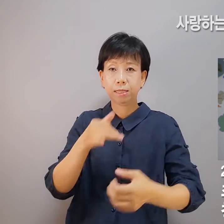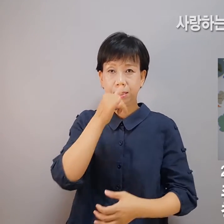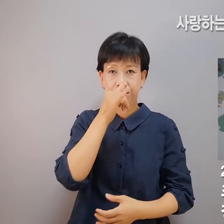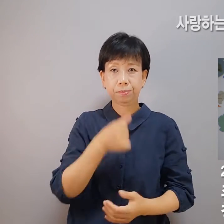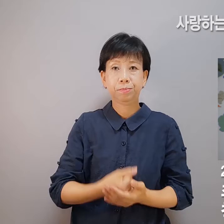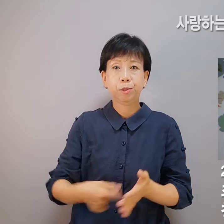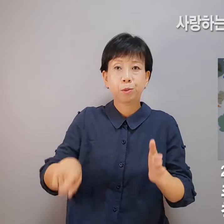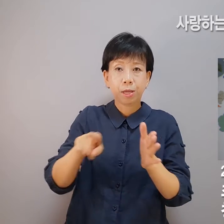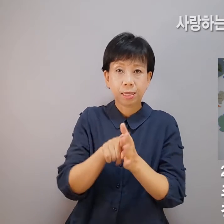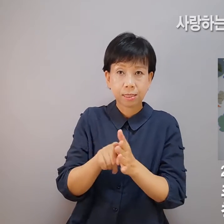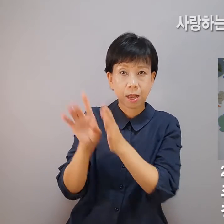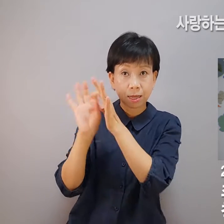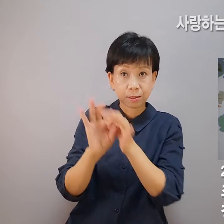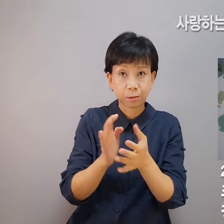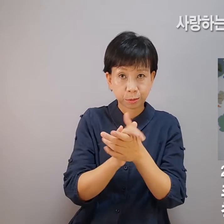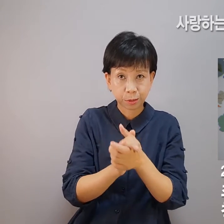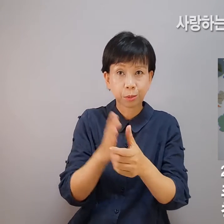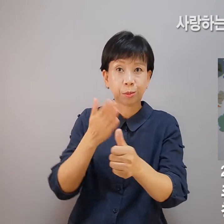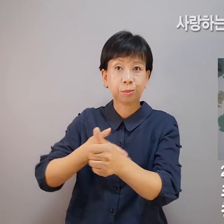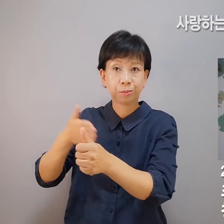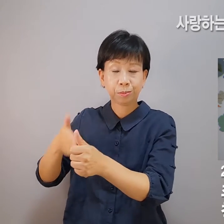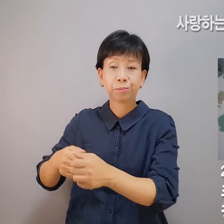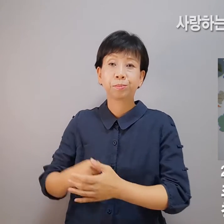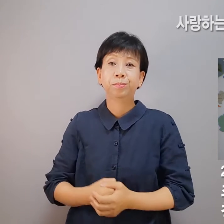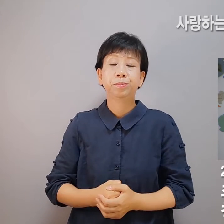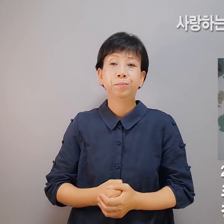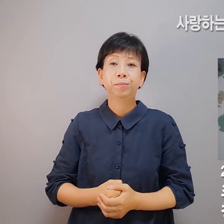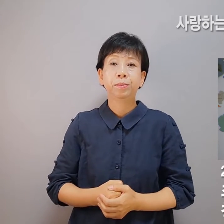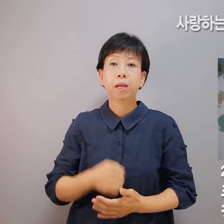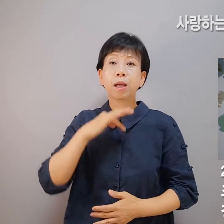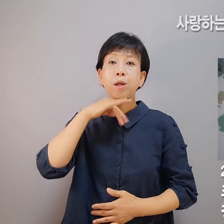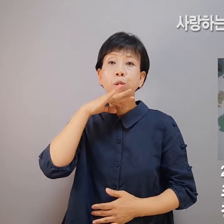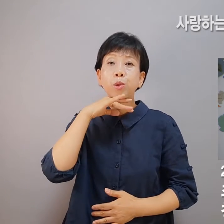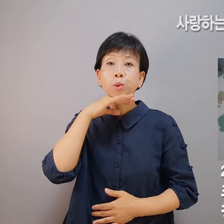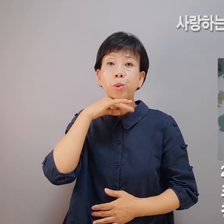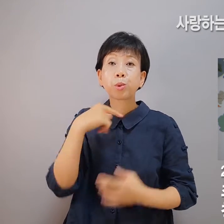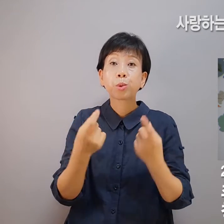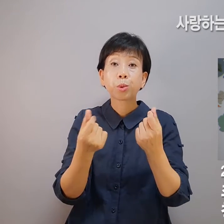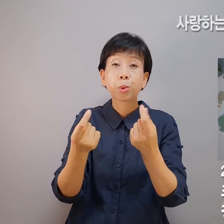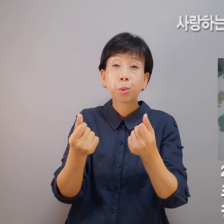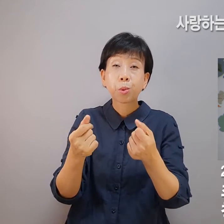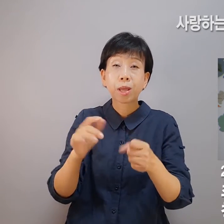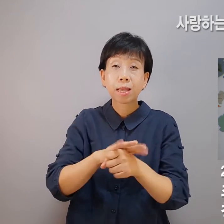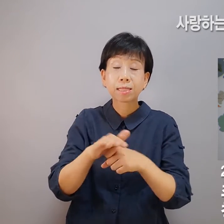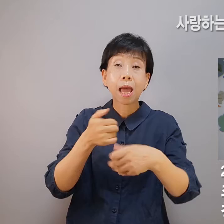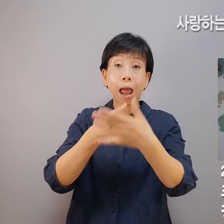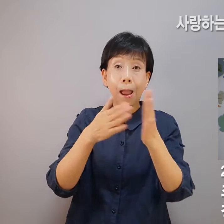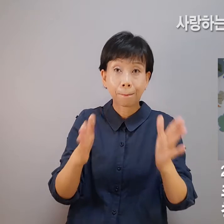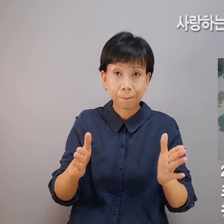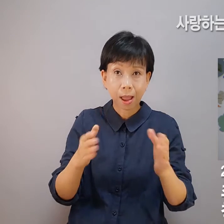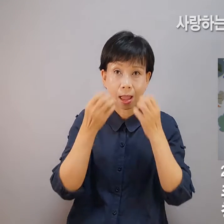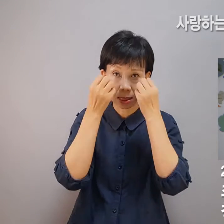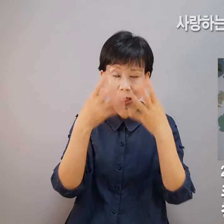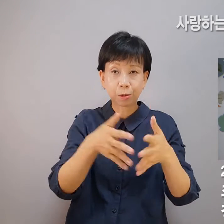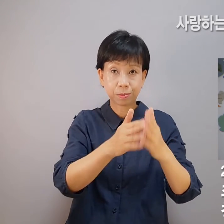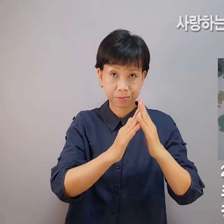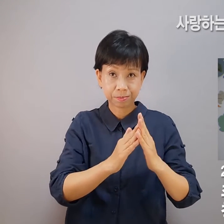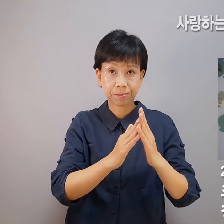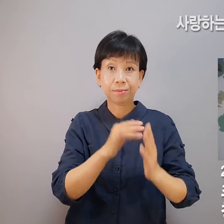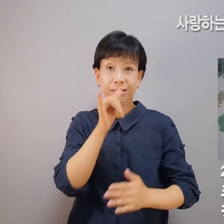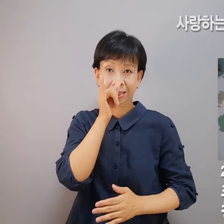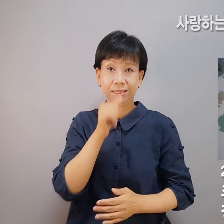위에서 기도해 주시면 좋겠고요. 우리 또래 사랑방이 좀 보강이 되고 신설이 된 사랑방들이